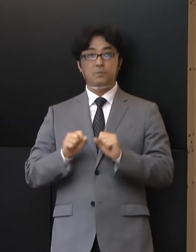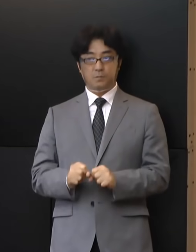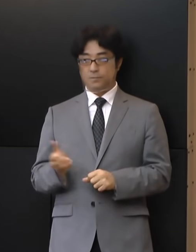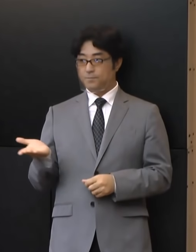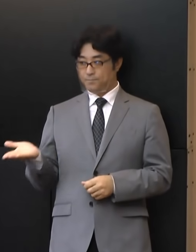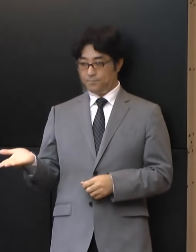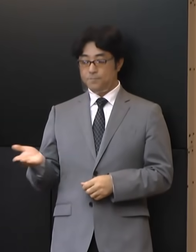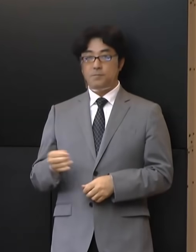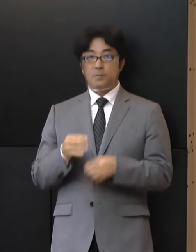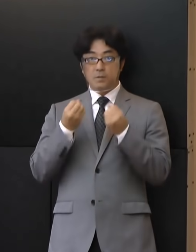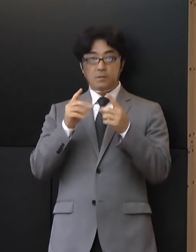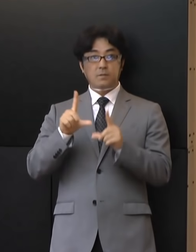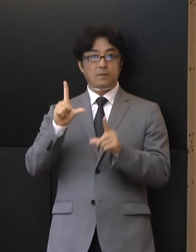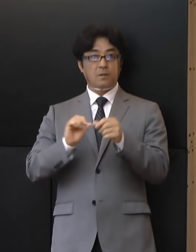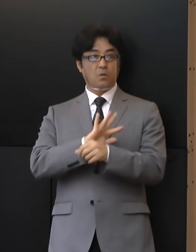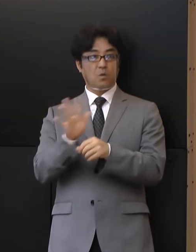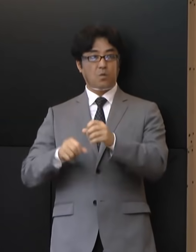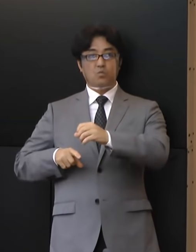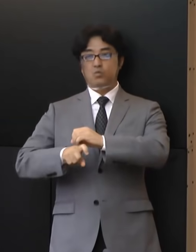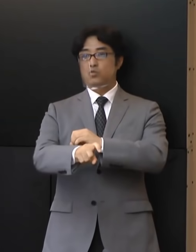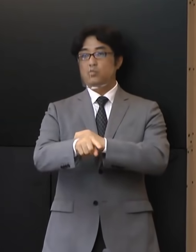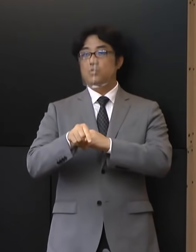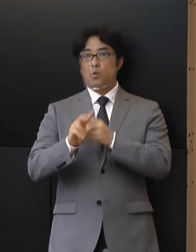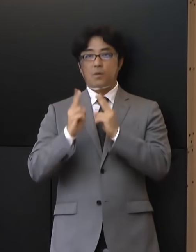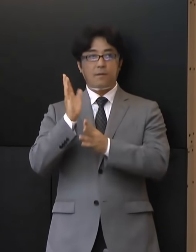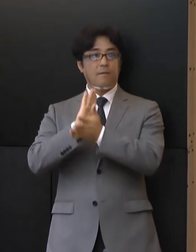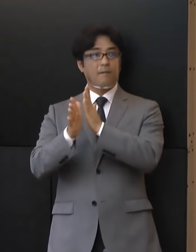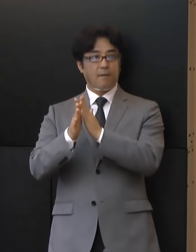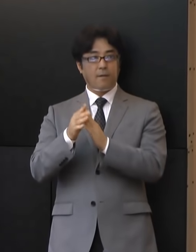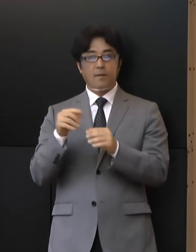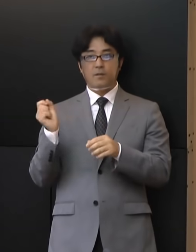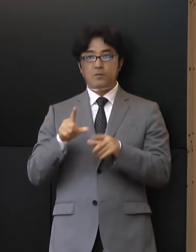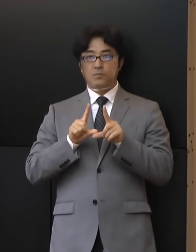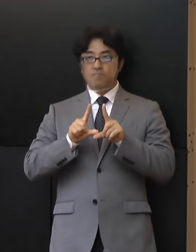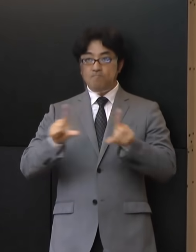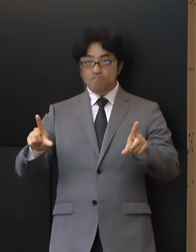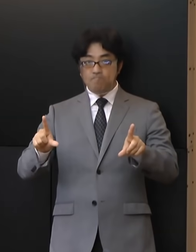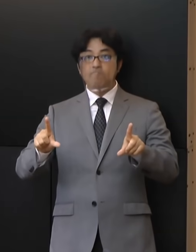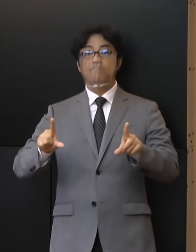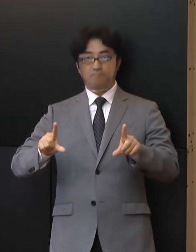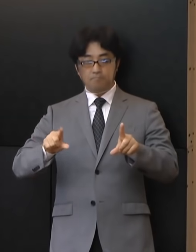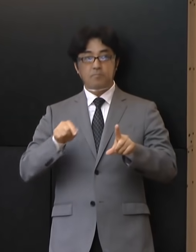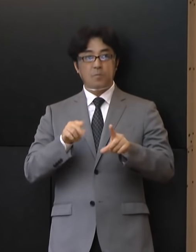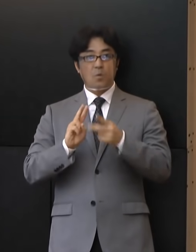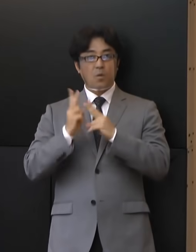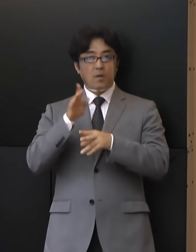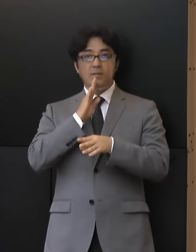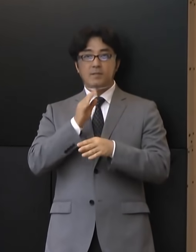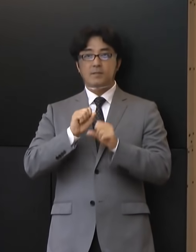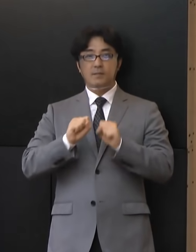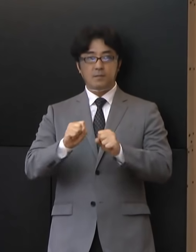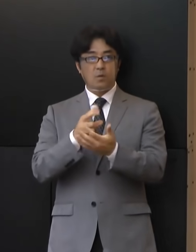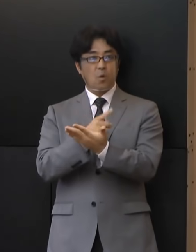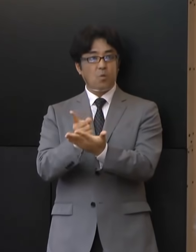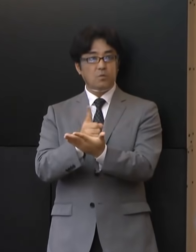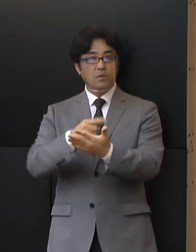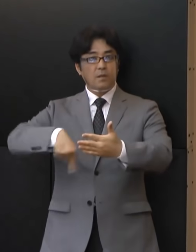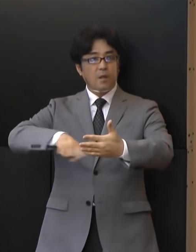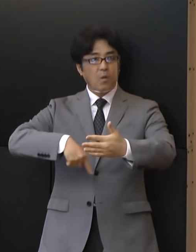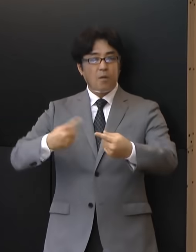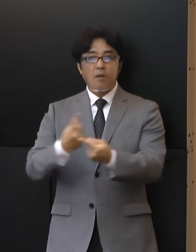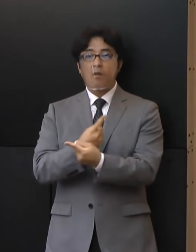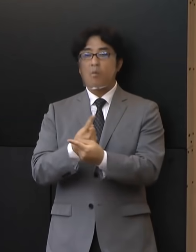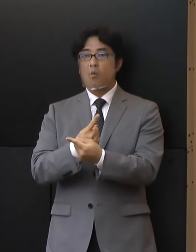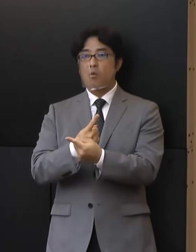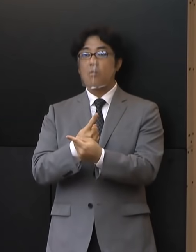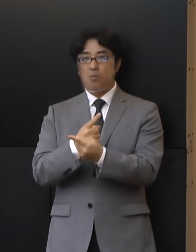はい、新型コロナウイルス感染症沖縄県緊急事態宣言を受けた沖縄県実施方針の変更について